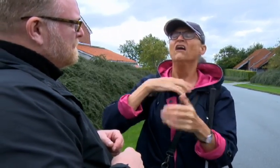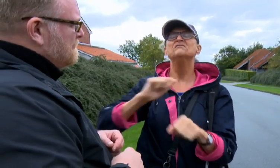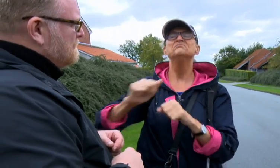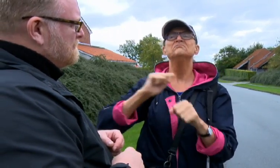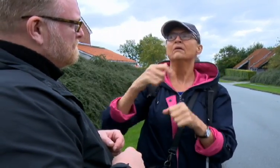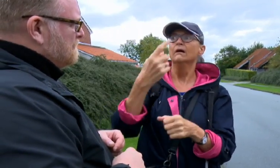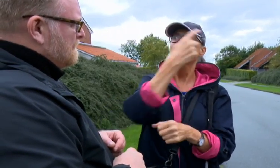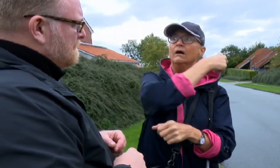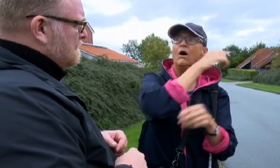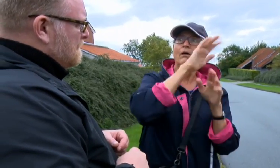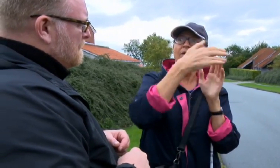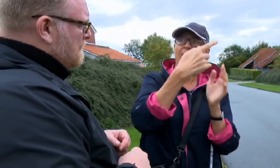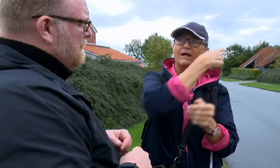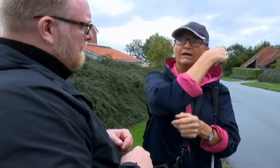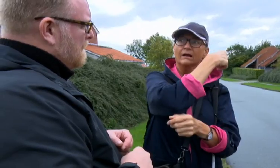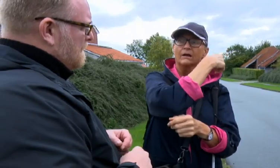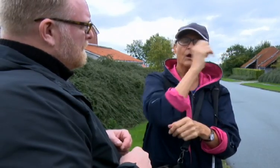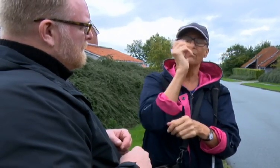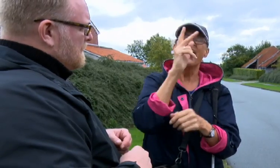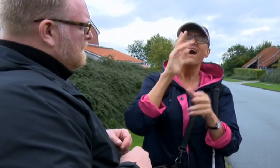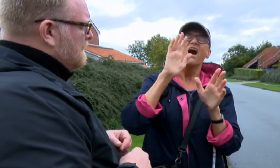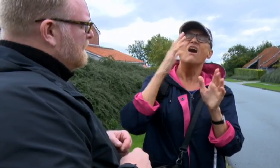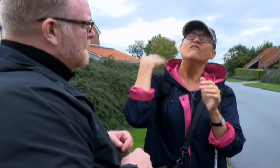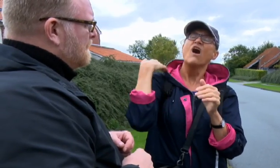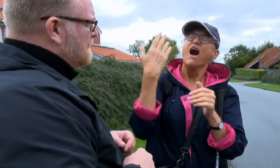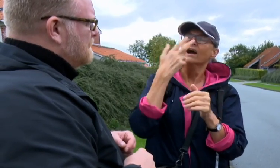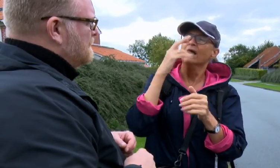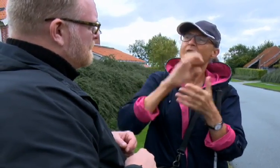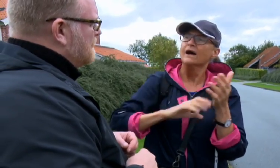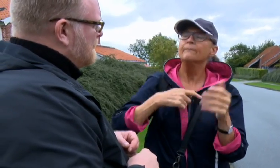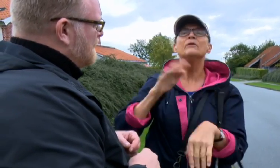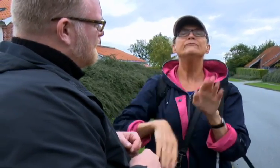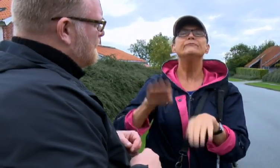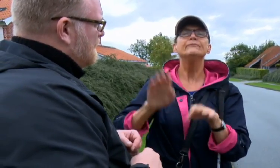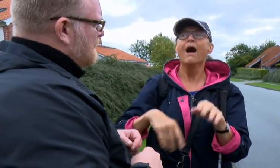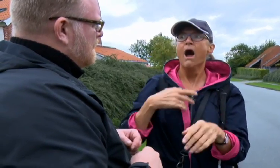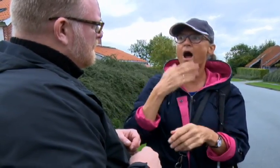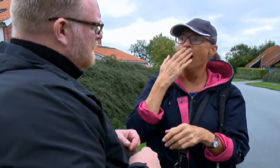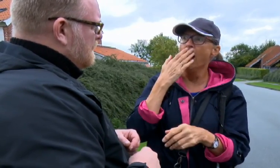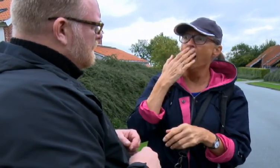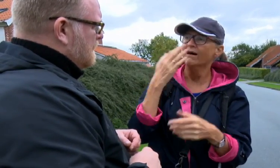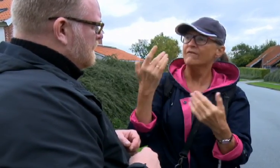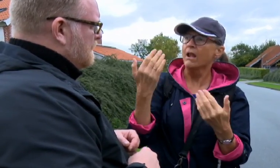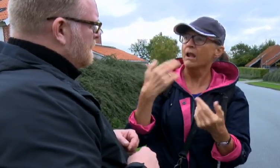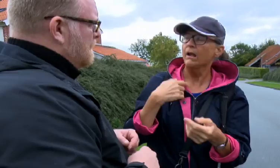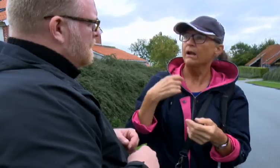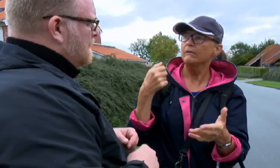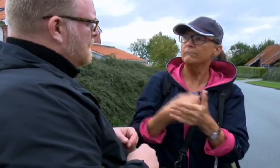var jeg ude at gå det var hernede og jeg havde stadig en synrad og pludselig så kom jeg til at